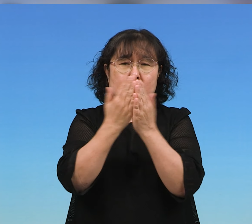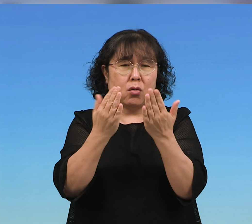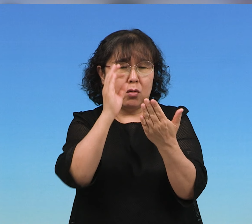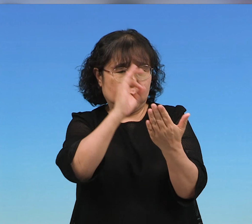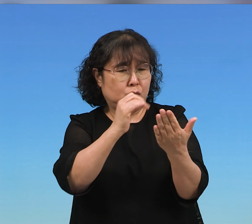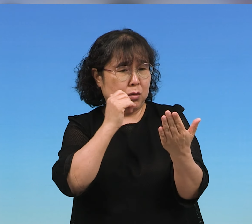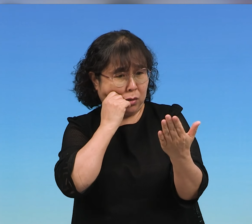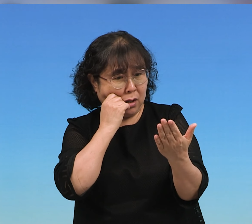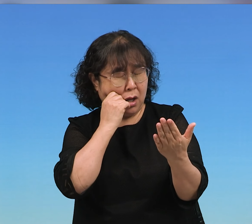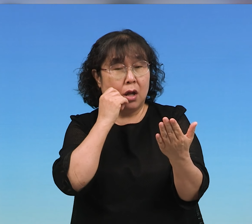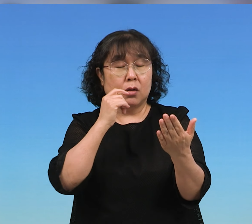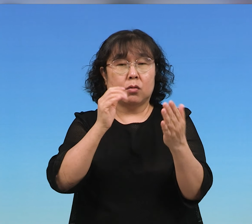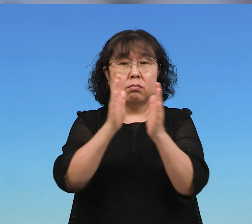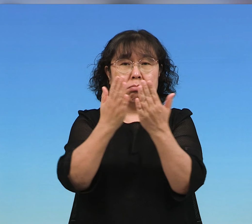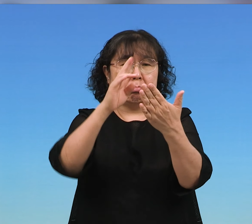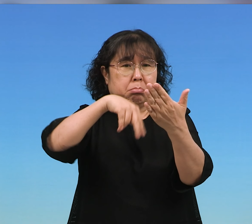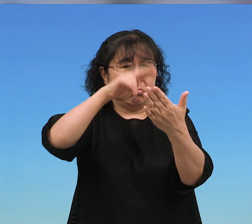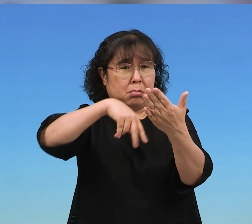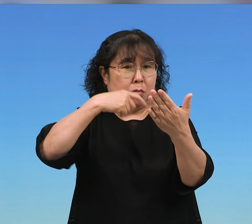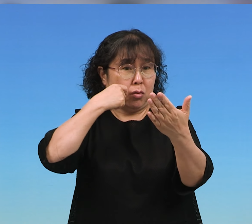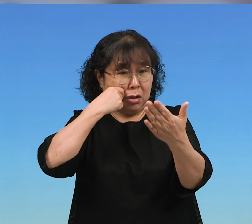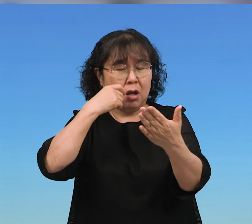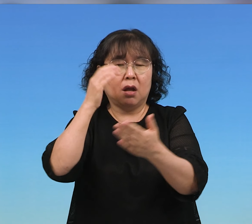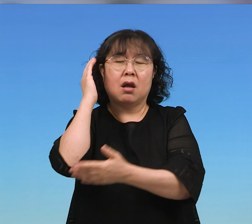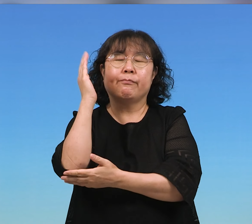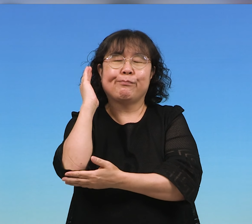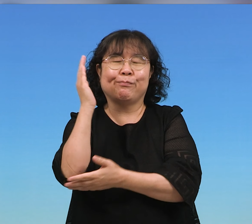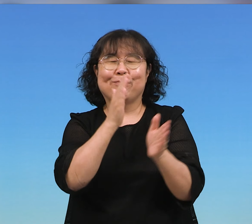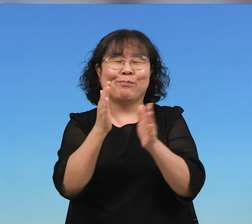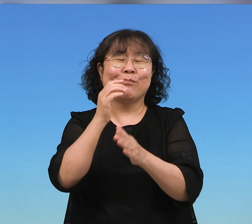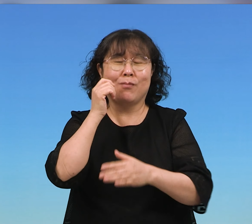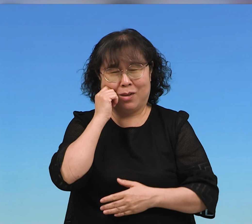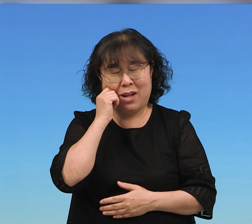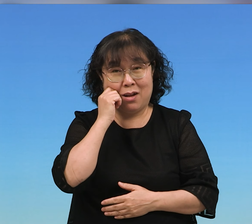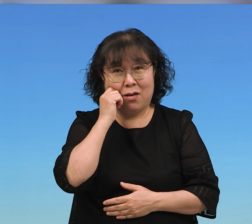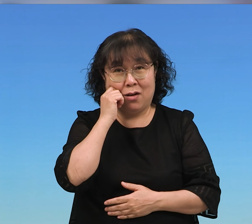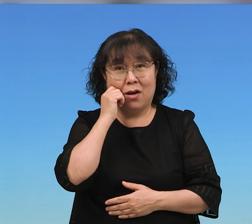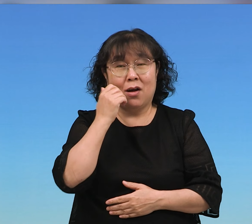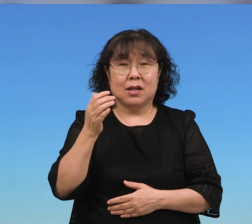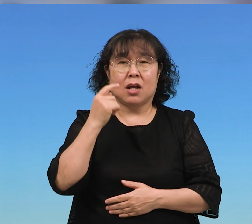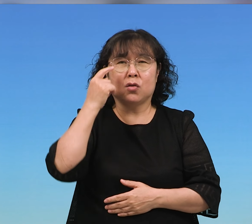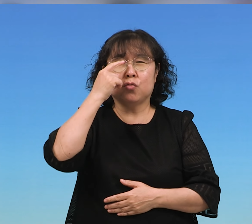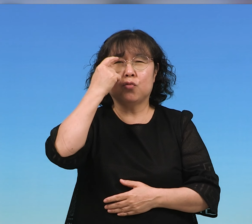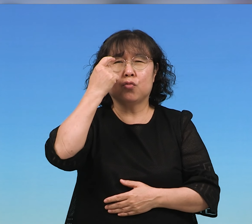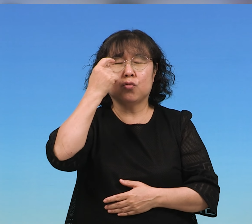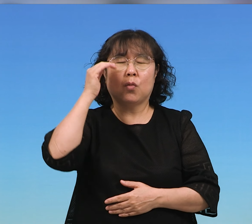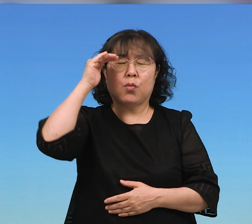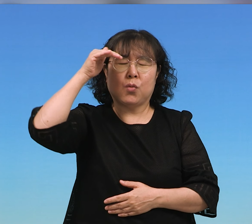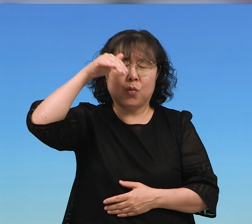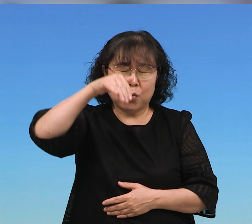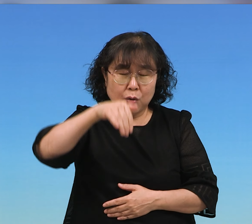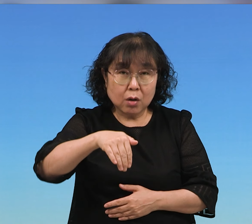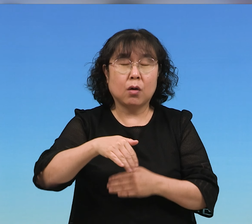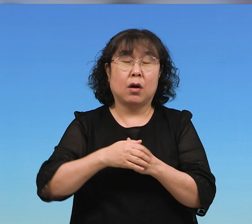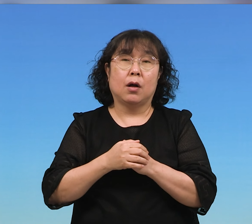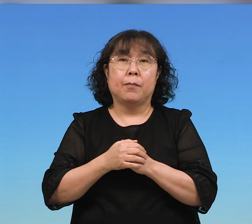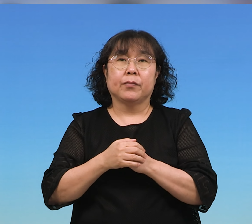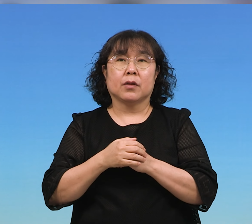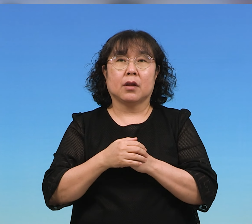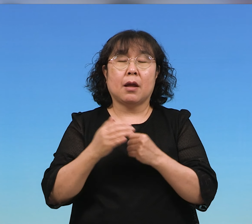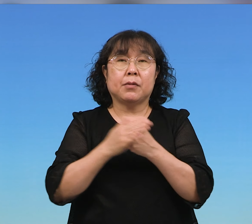보이는데, 책이 안 읽히는데 어떻게 설교를 하겠냐고요. 그래서 이제 점점 눈이 나빠지고